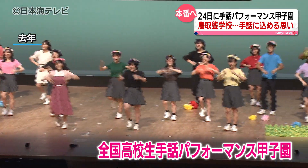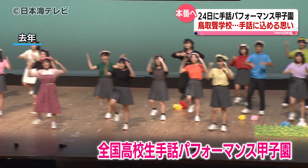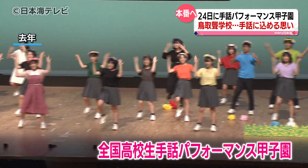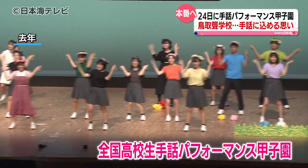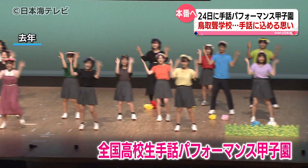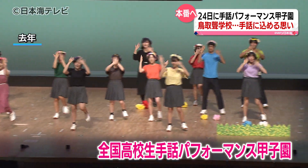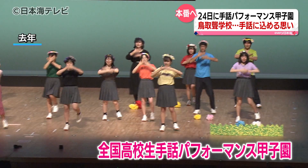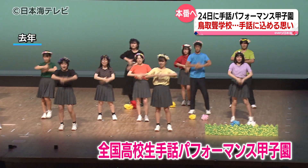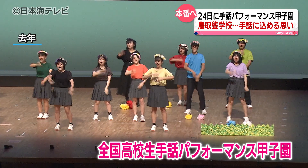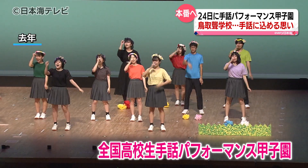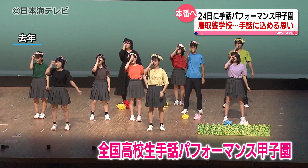パフォーマンス甲子園。